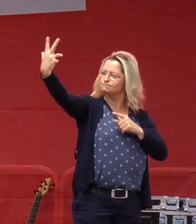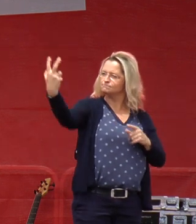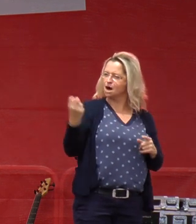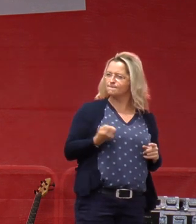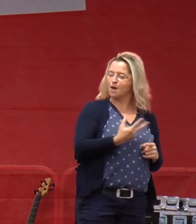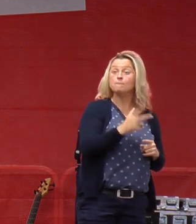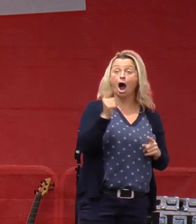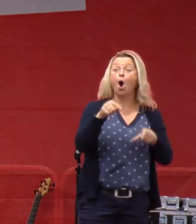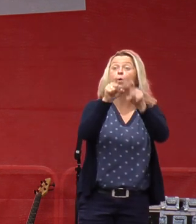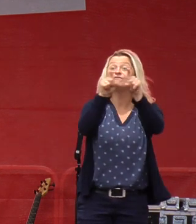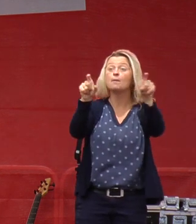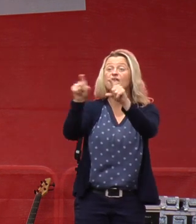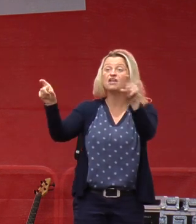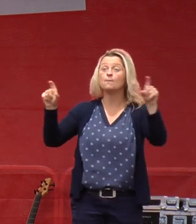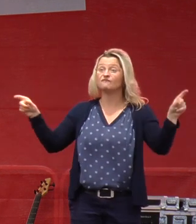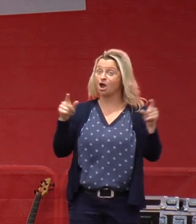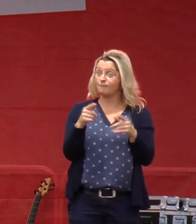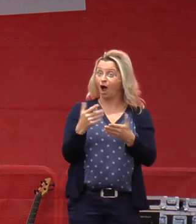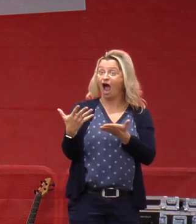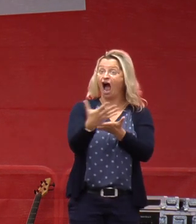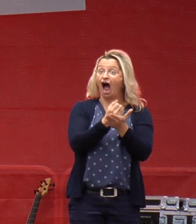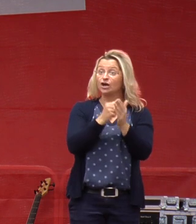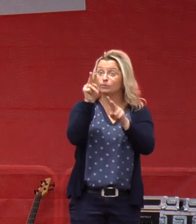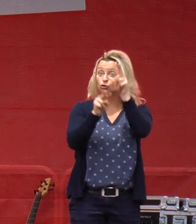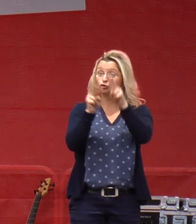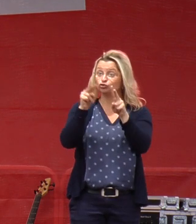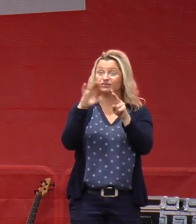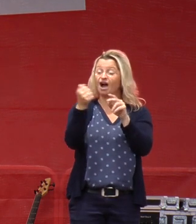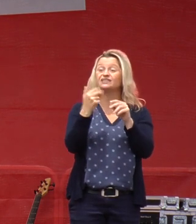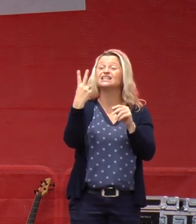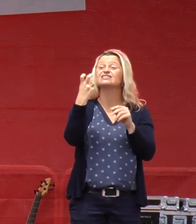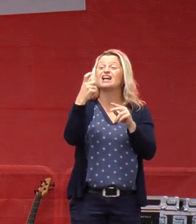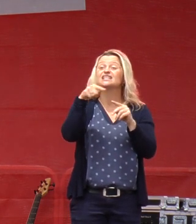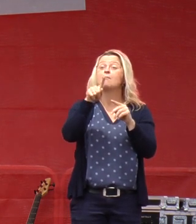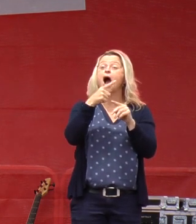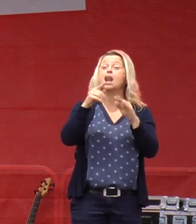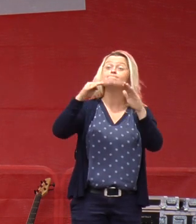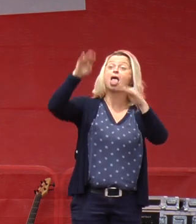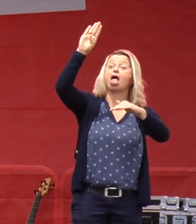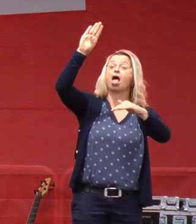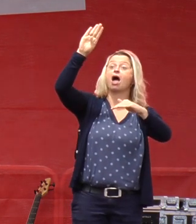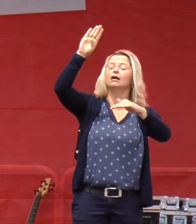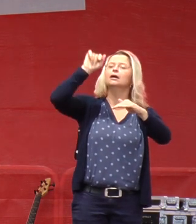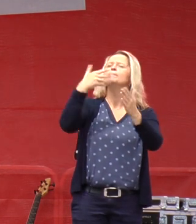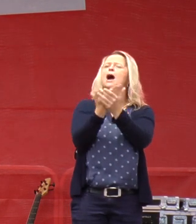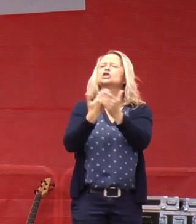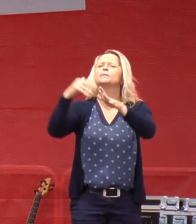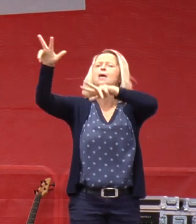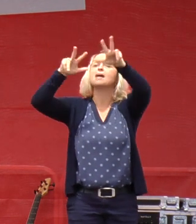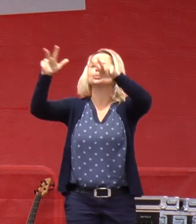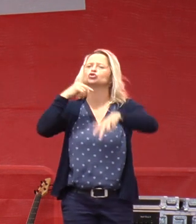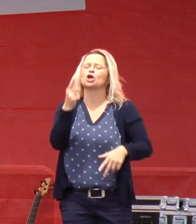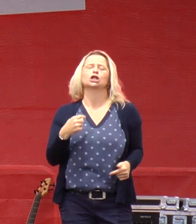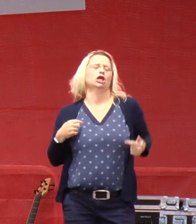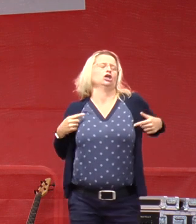Unternehmen darf die Einkommensspanne nicht mehr als das 20-fache betragen. Das heißt ganz konkret, ein Manager sagt, ich war